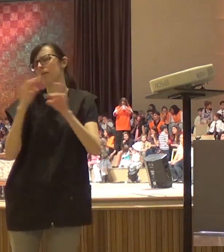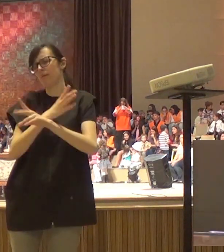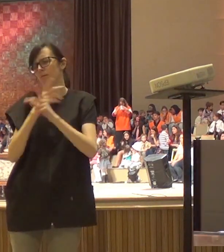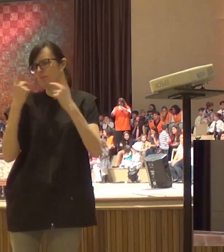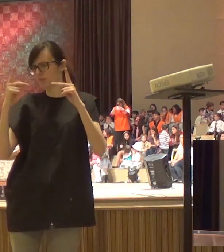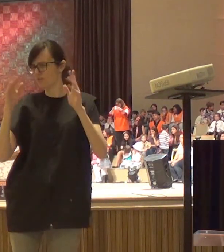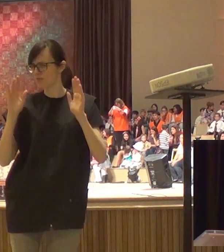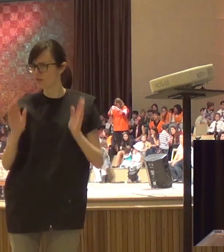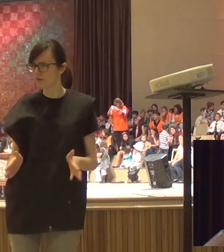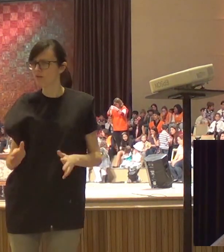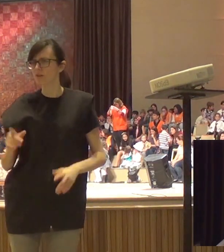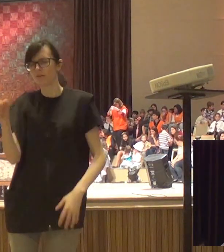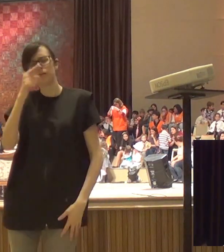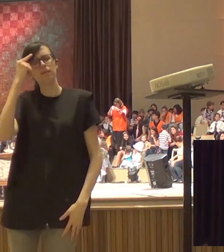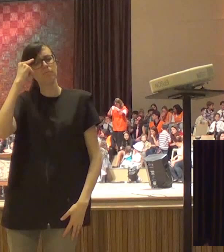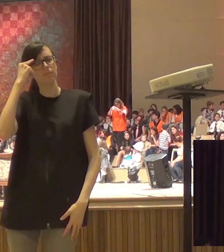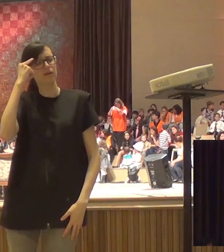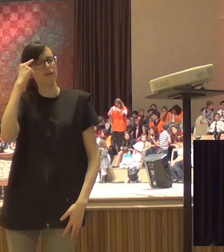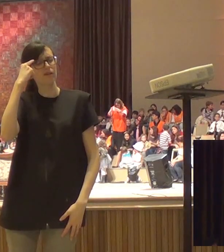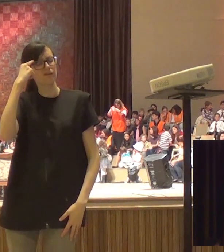mensagem da parte de Deus.